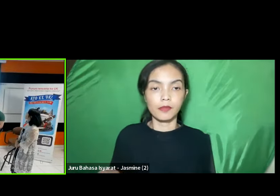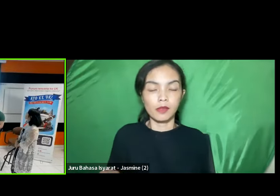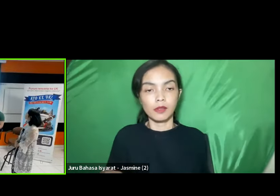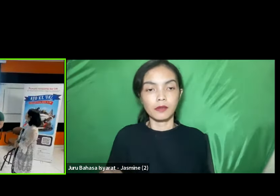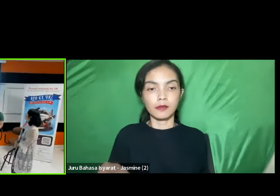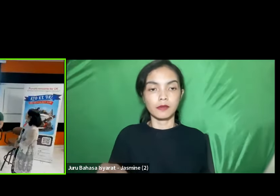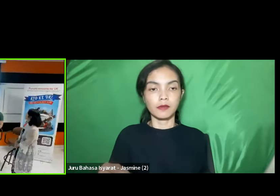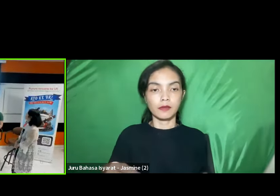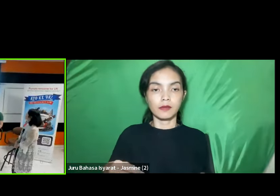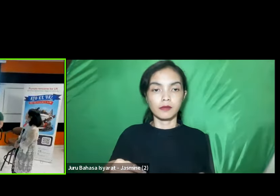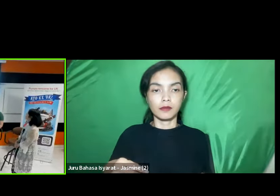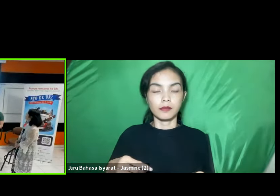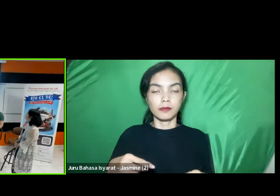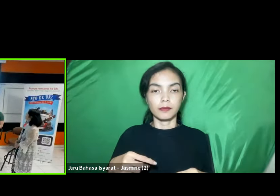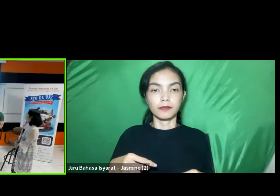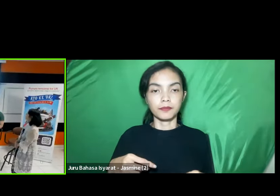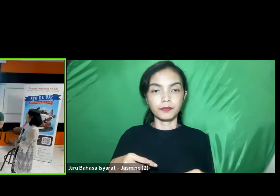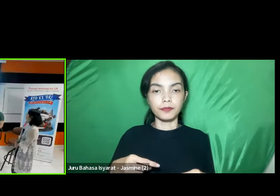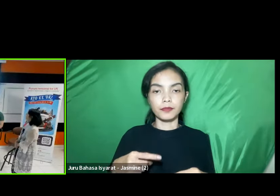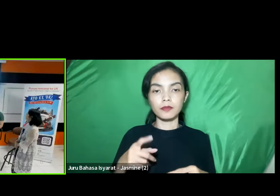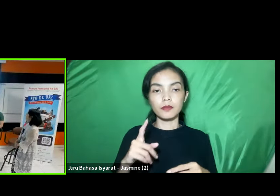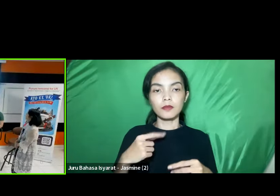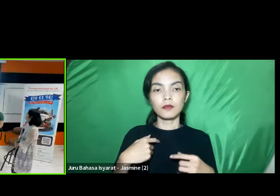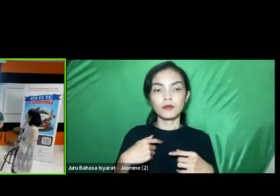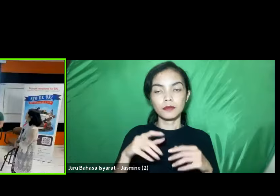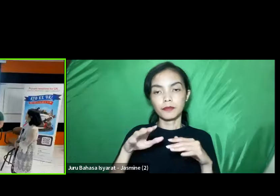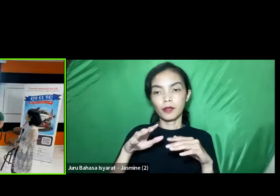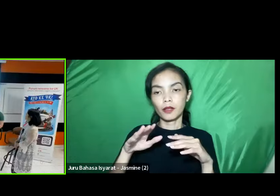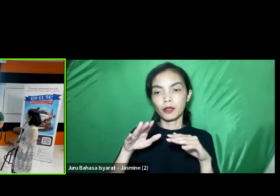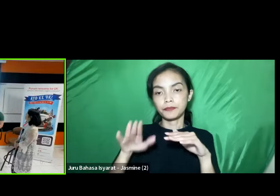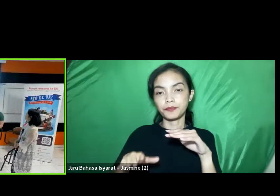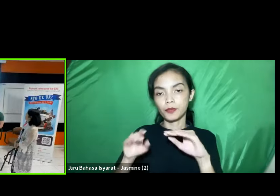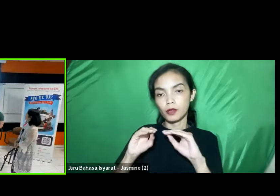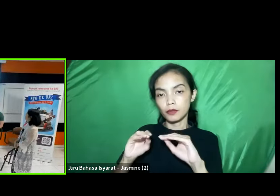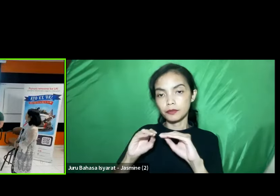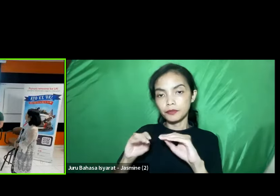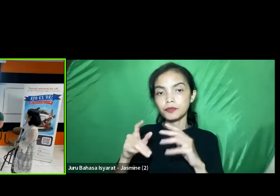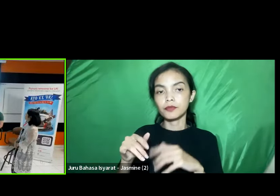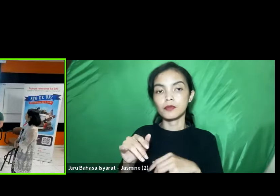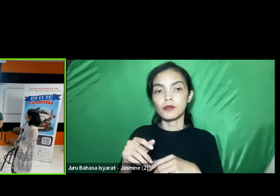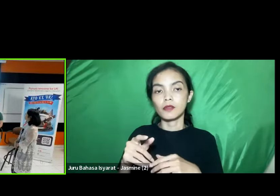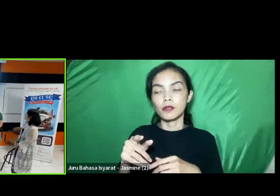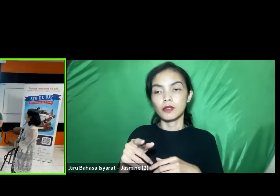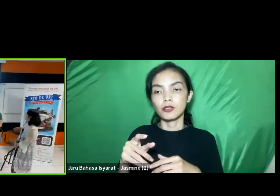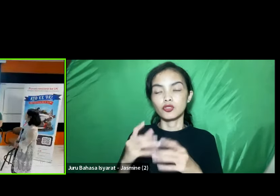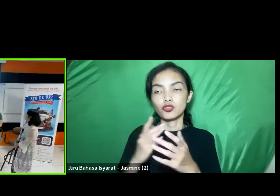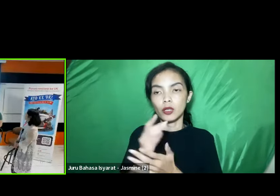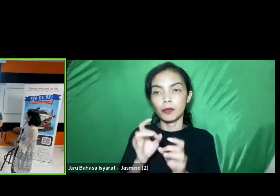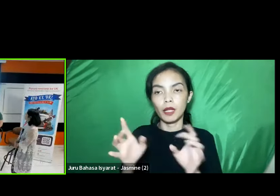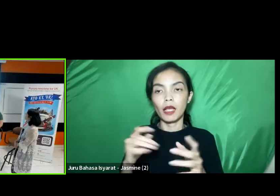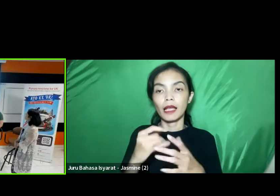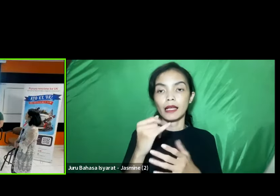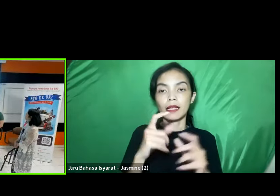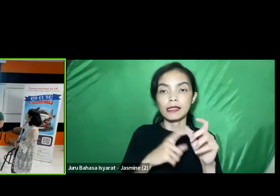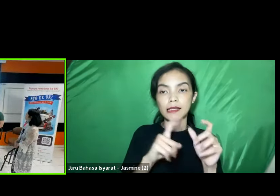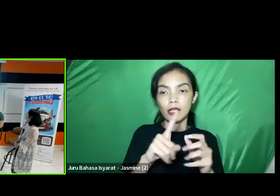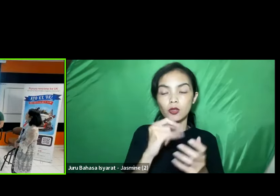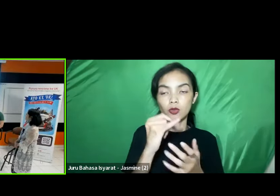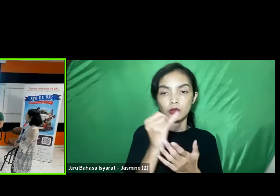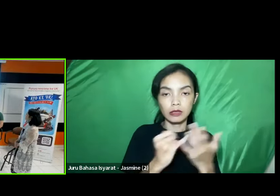tahun laluu jug ada menti yang juga beda jurusan di s1nya itu mungkin desain S2 dia ngambil